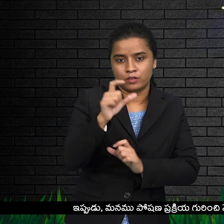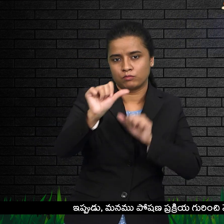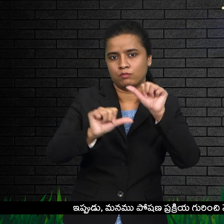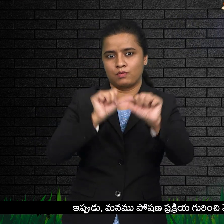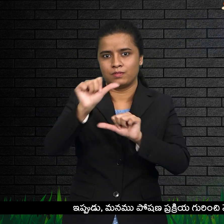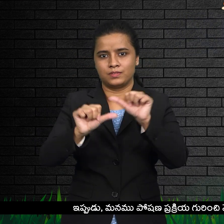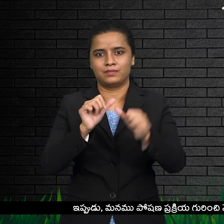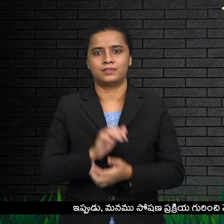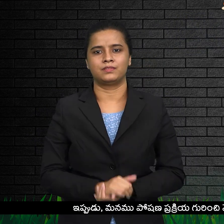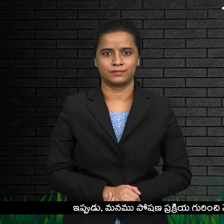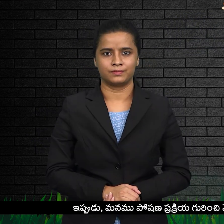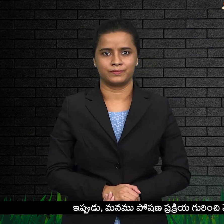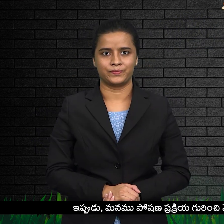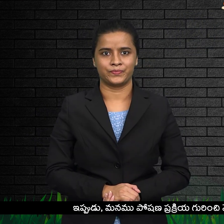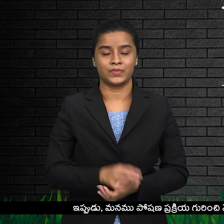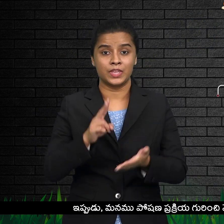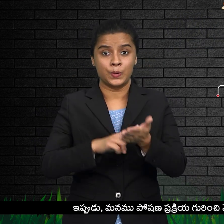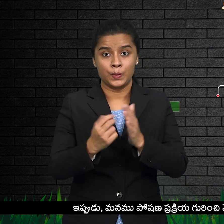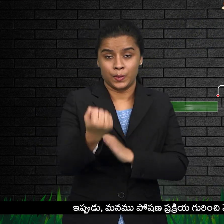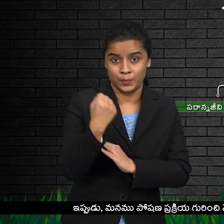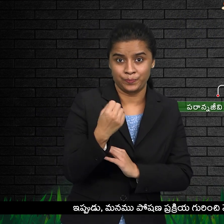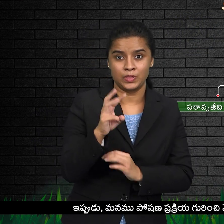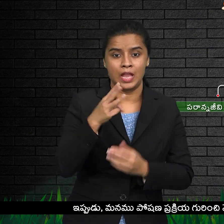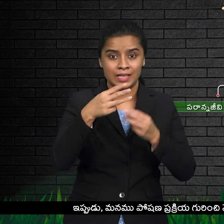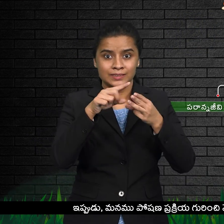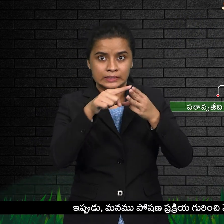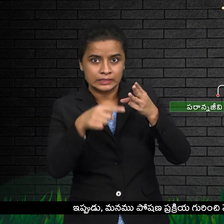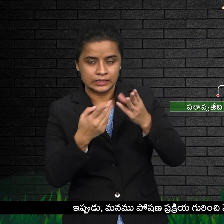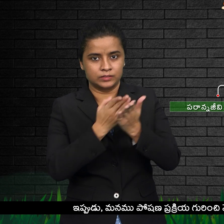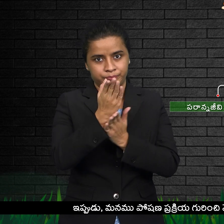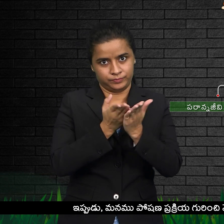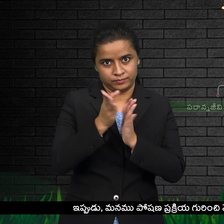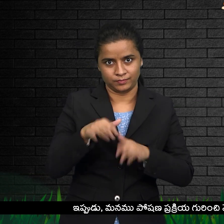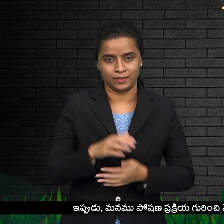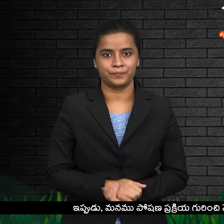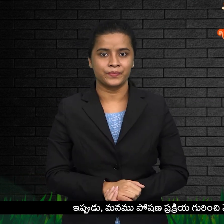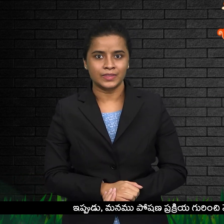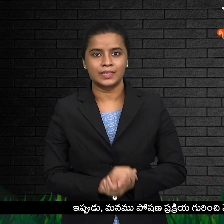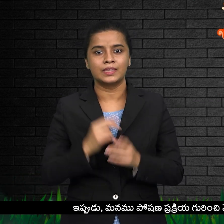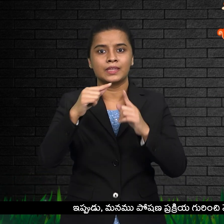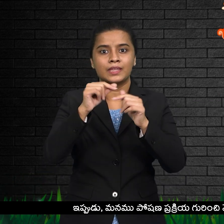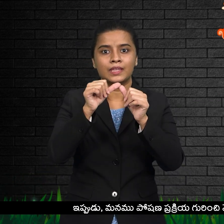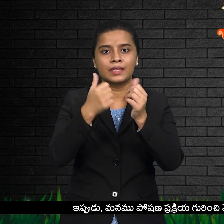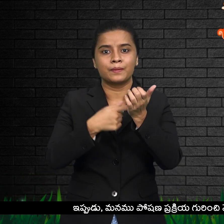ఇప్పుడు మనం పోషణ ప్రక్రియ గురించి నేర్చుకుందాం. పోషణ 3 రకాలుగా ఉంటుంది.